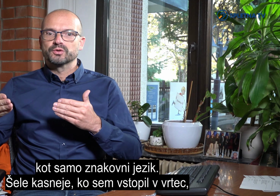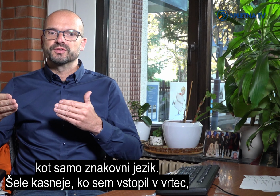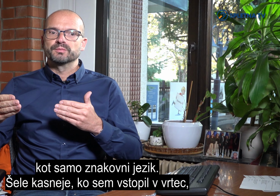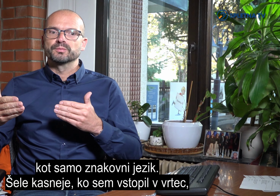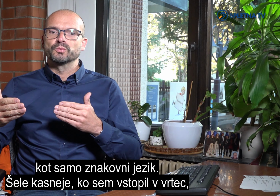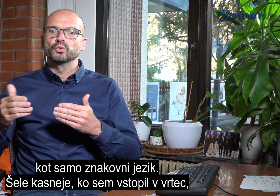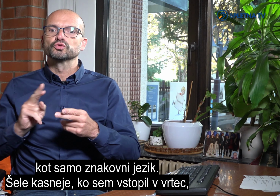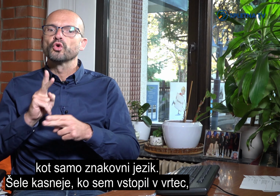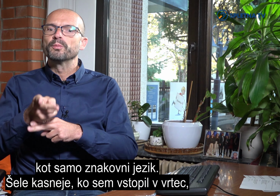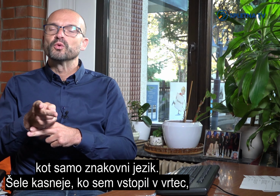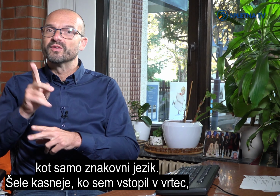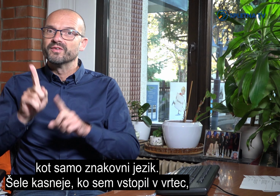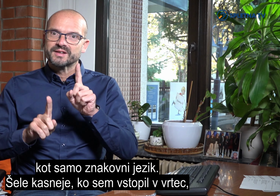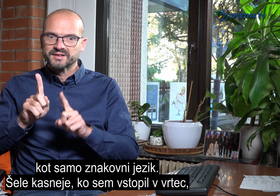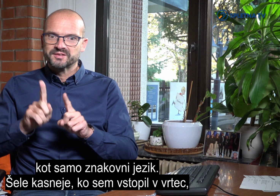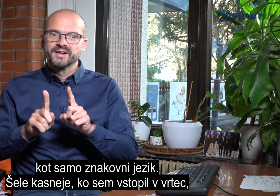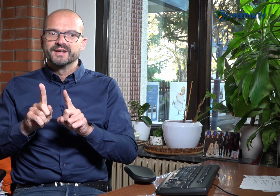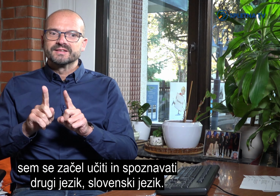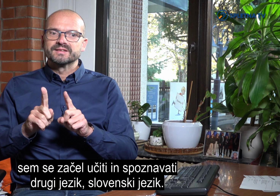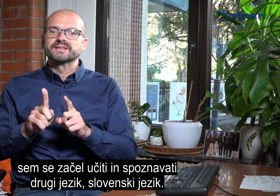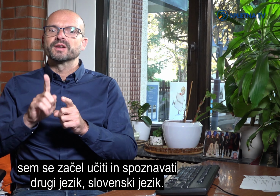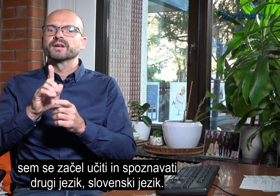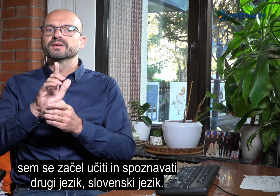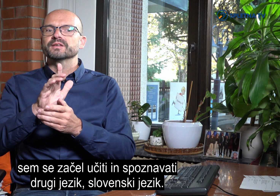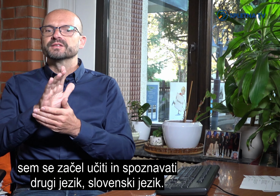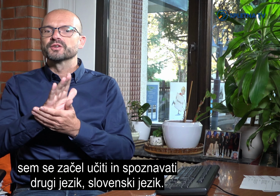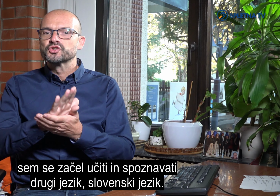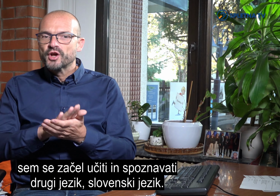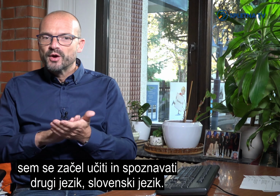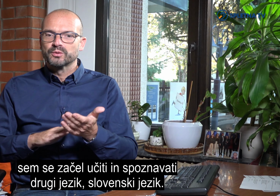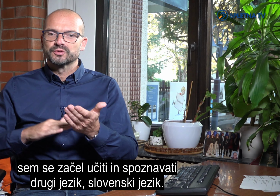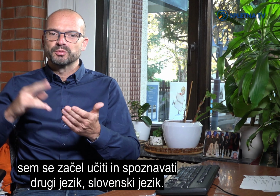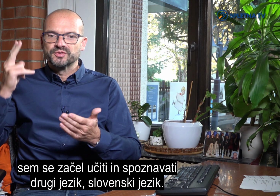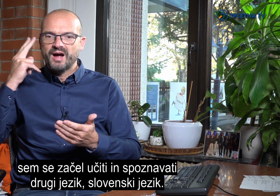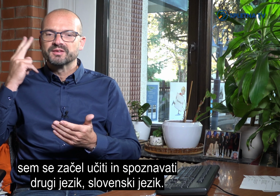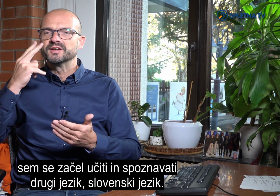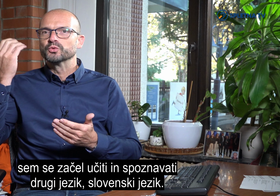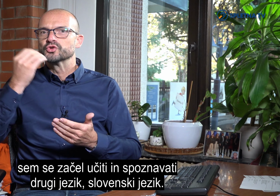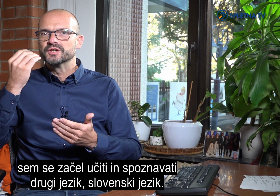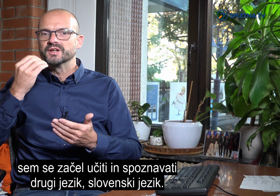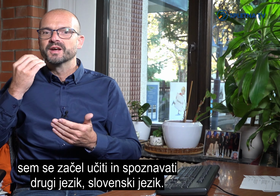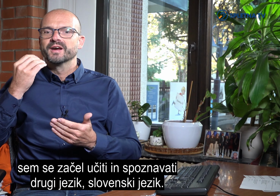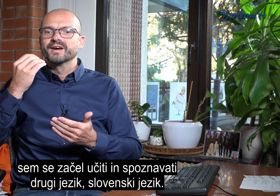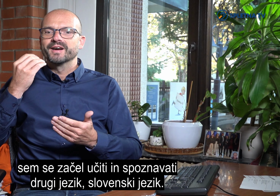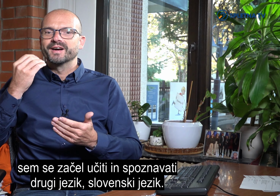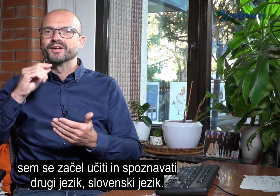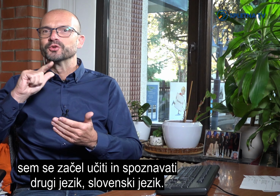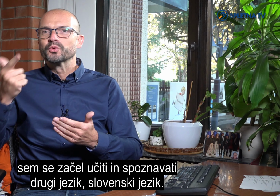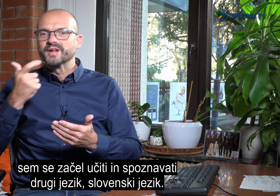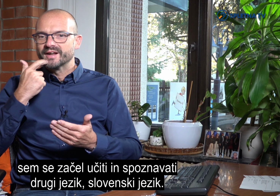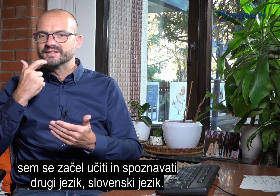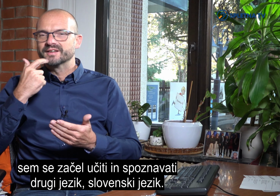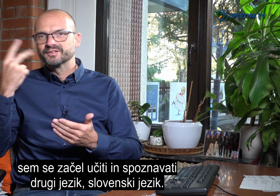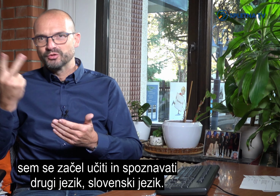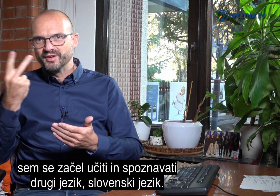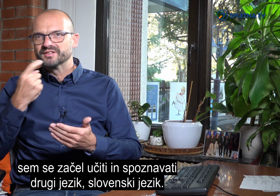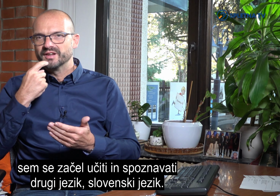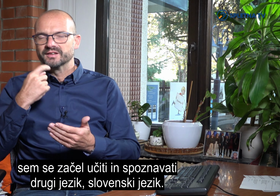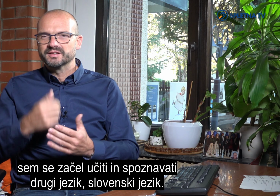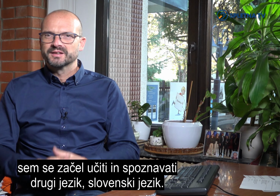kasneje, ko sem vstopil v vrtec, sem se začel spoznavati in učiti drug